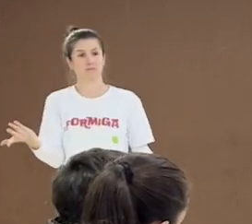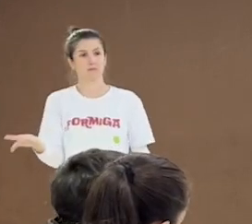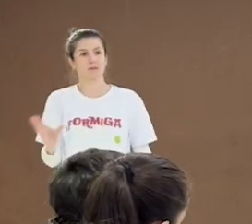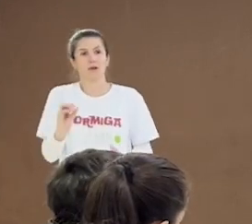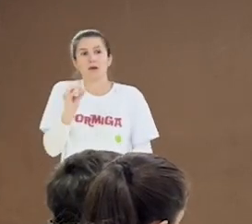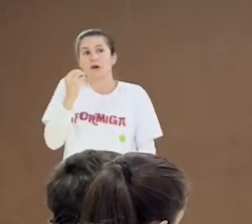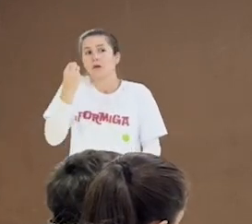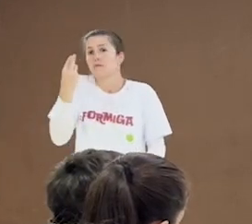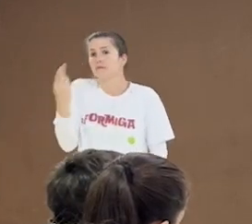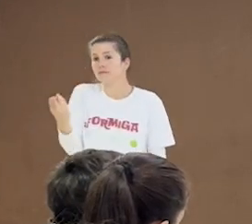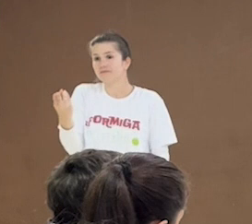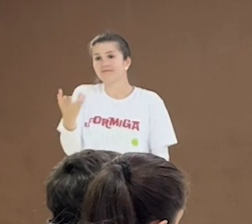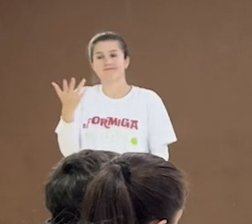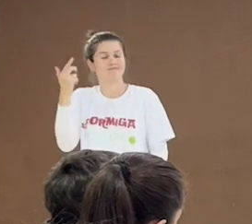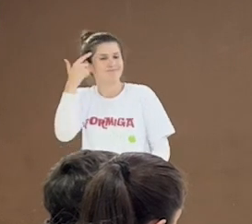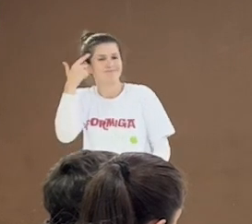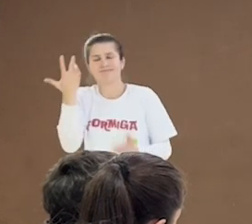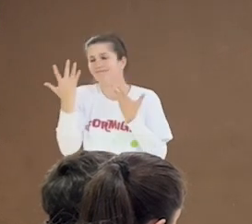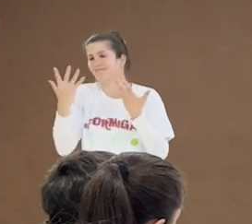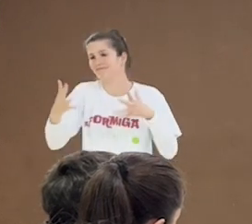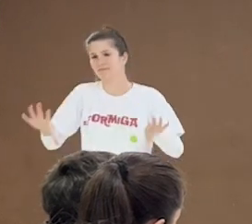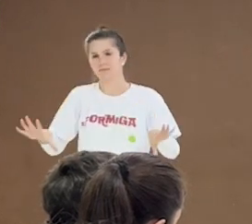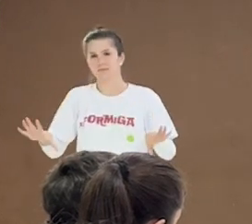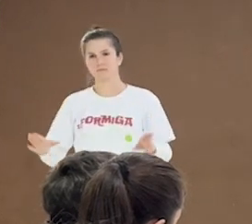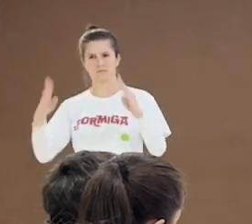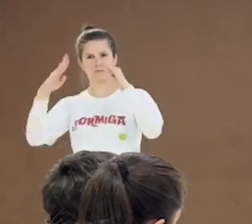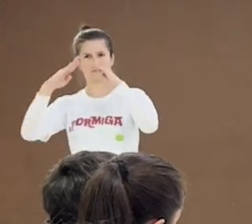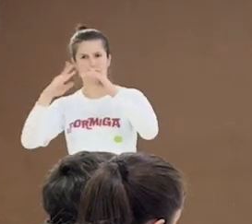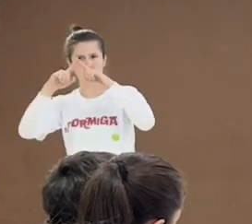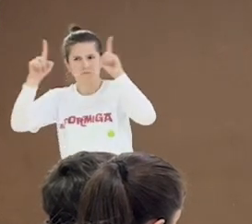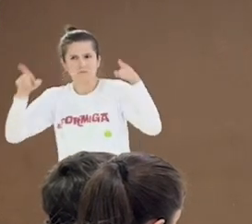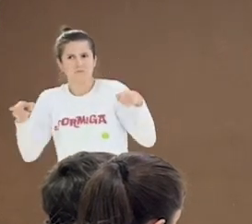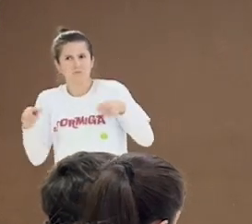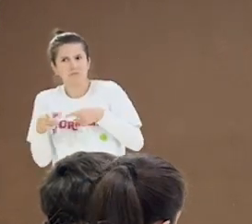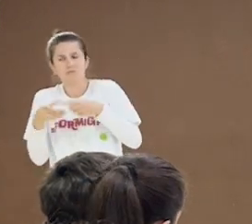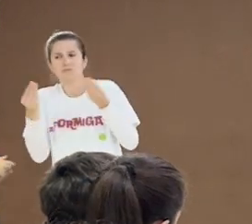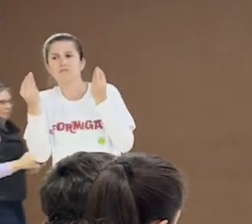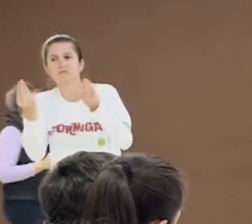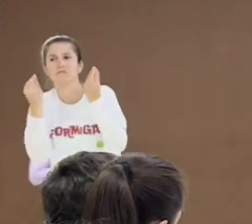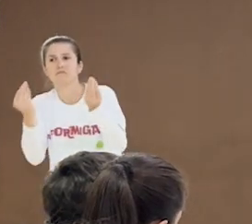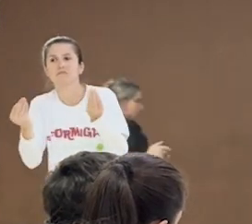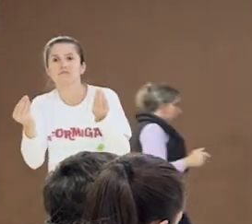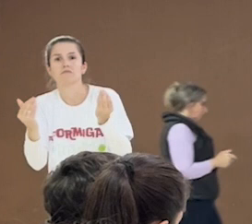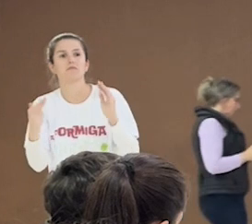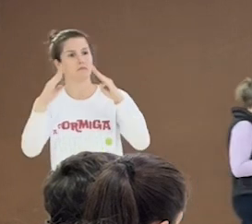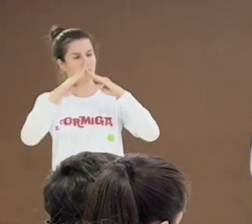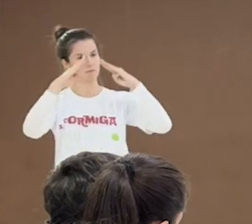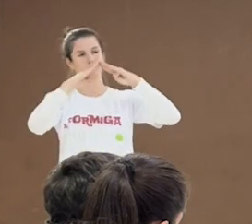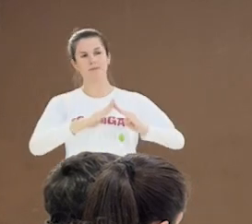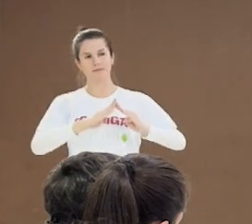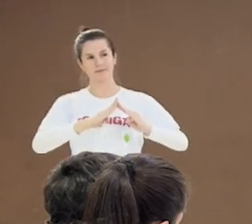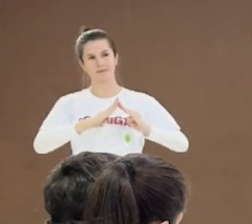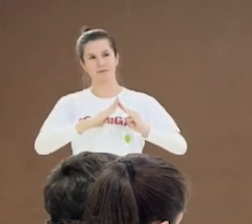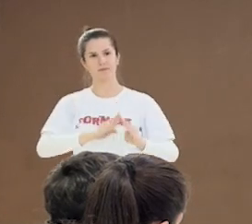ou... quero nem pensar. Uma casa quadrada, redonda, retangular ou inclinada? Vai ser uma casa quadrada. E é